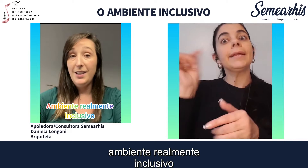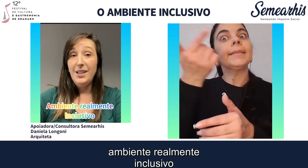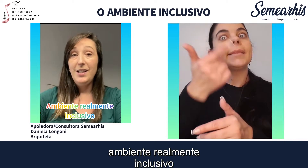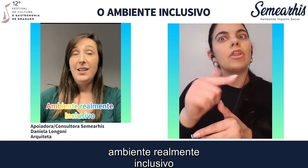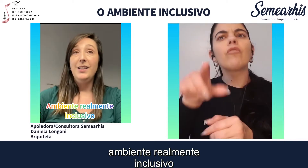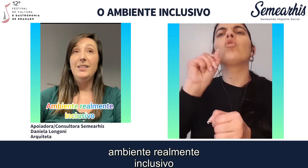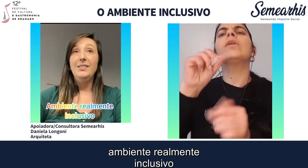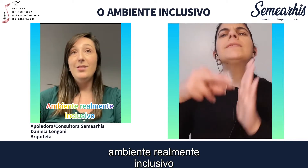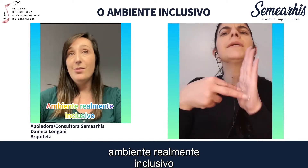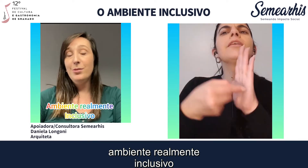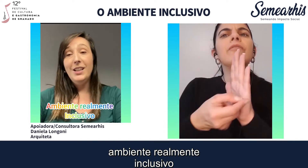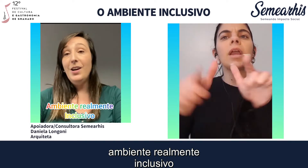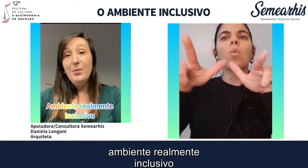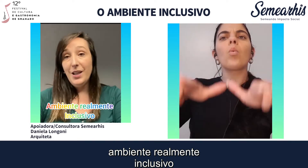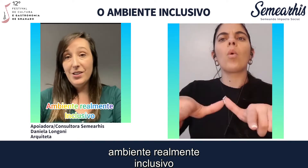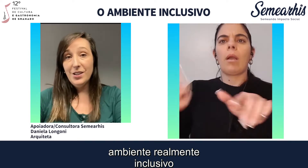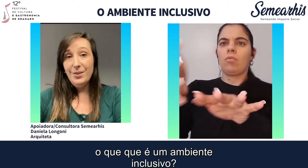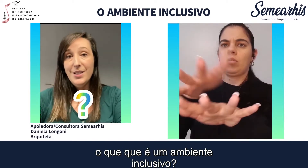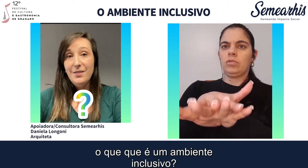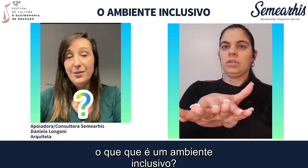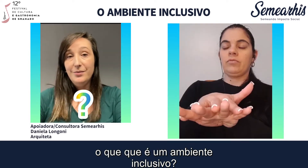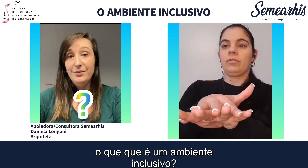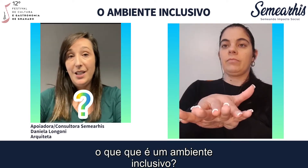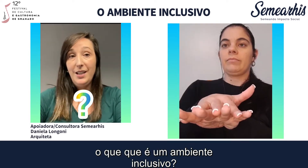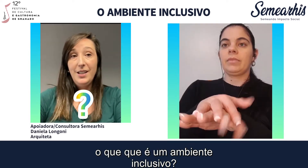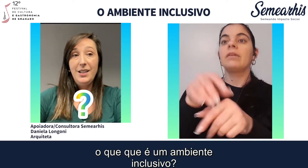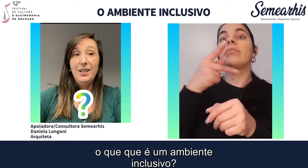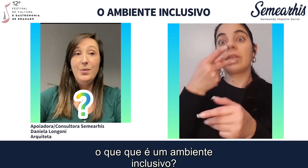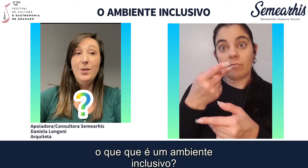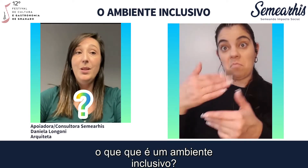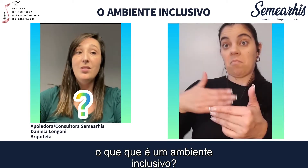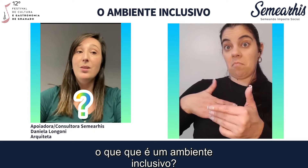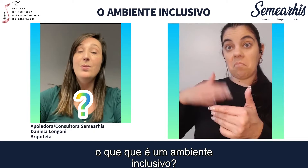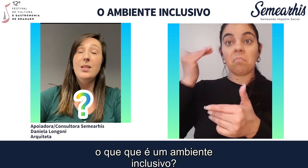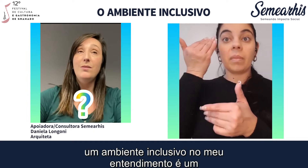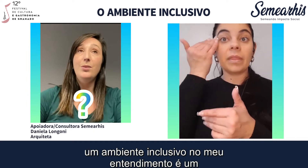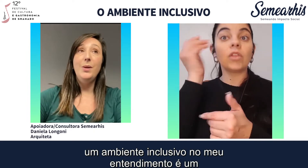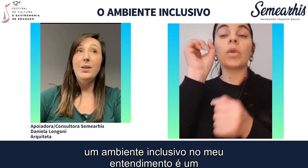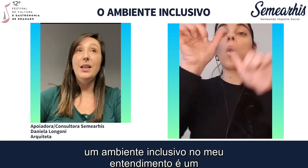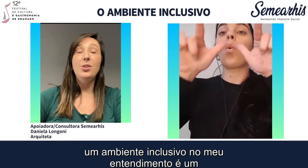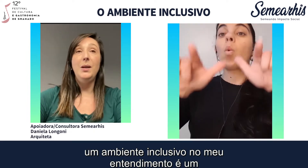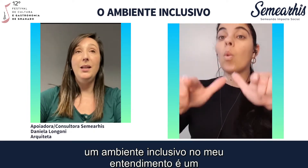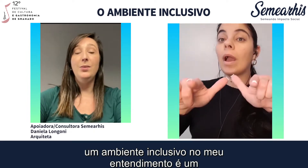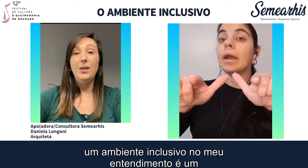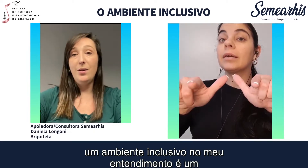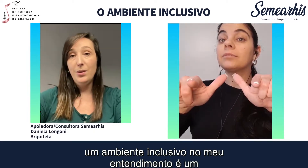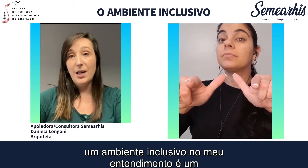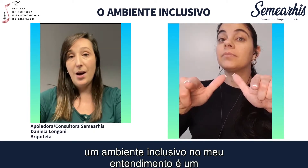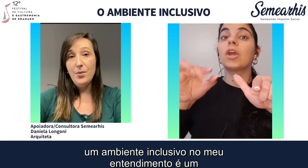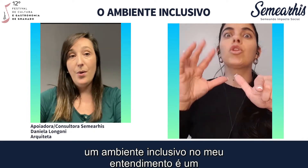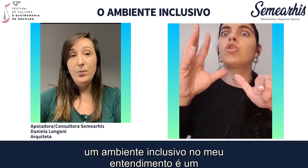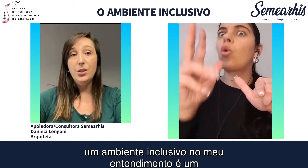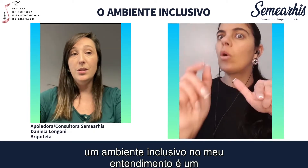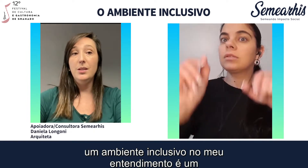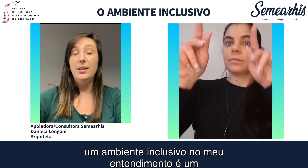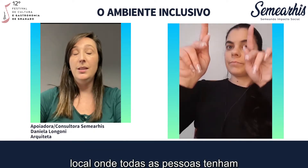né? De novo, o que é um ambiente inclusivo, né? Um ambiente inclusivo, no meu entendimento, é um